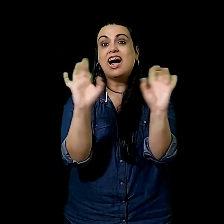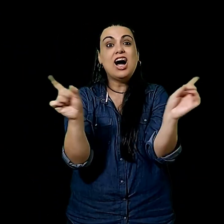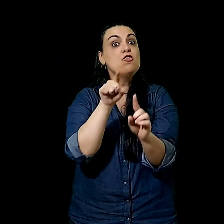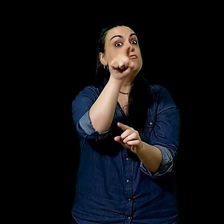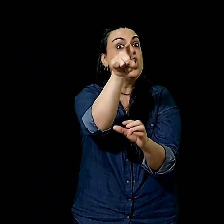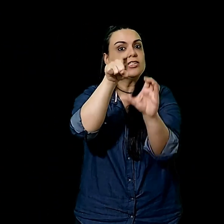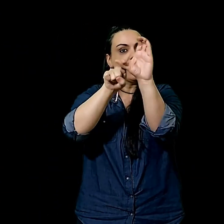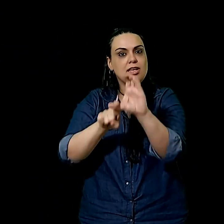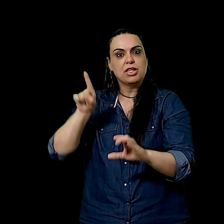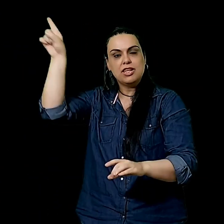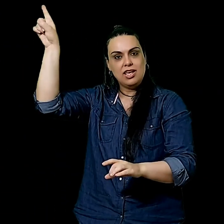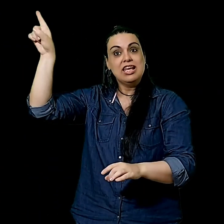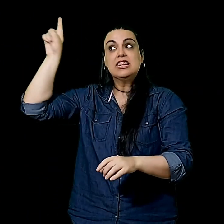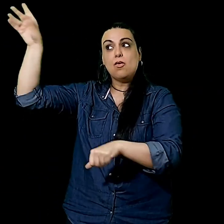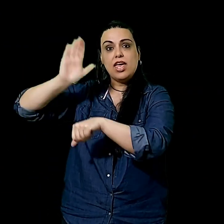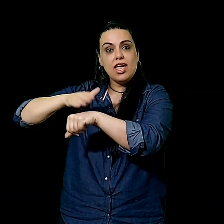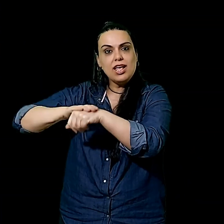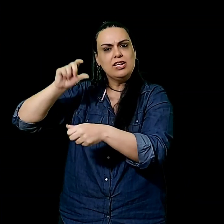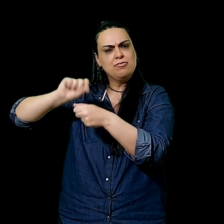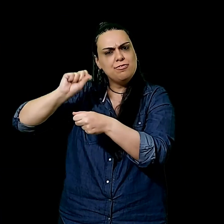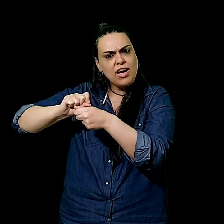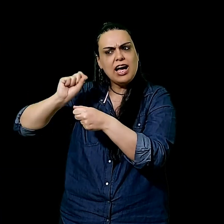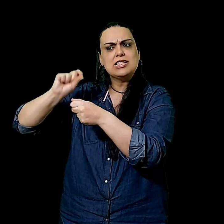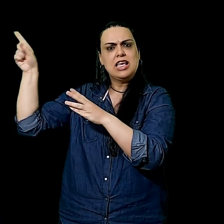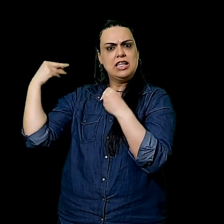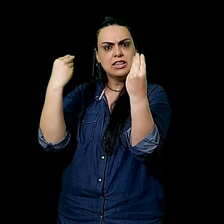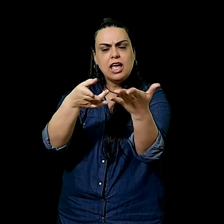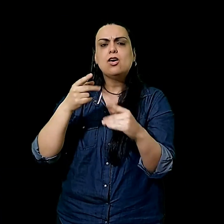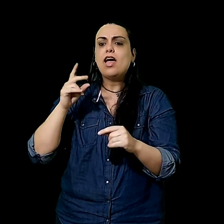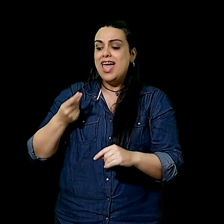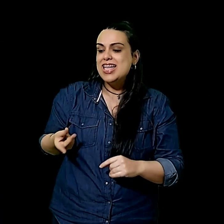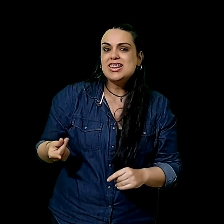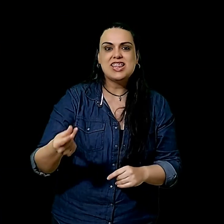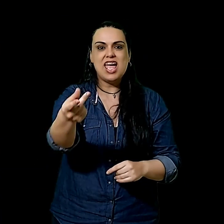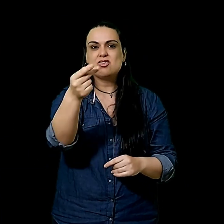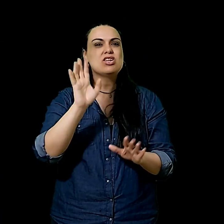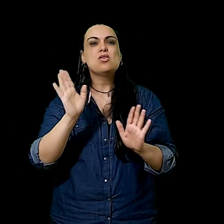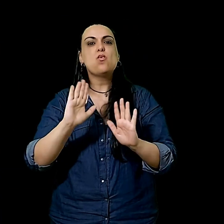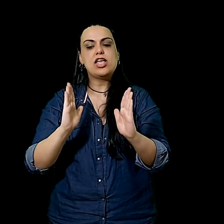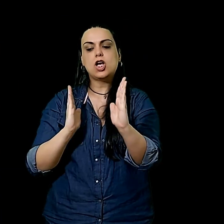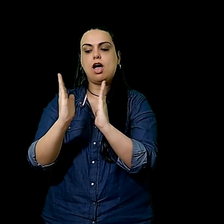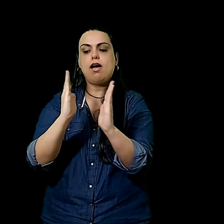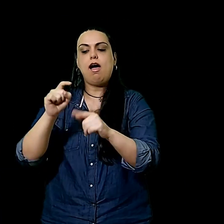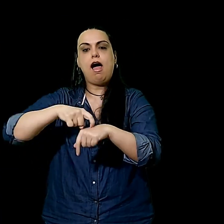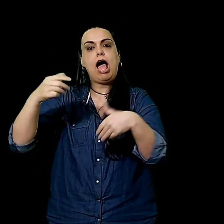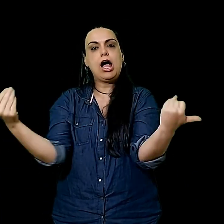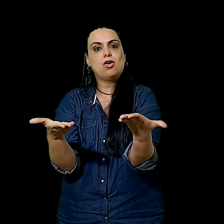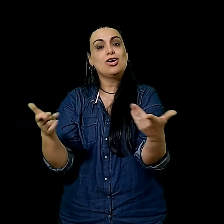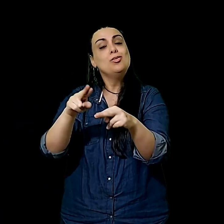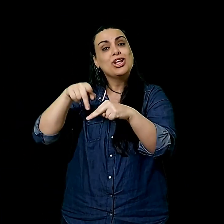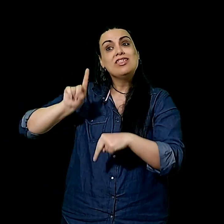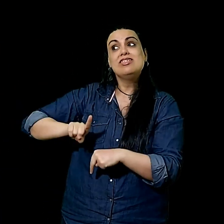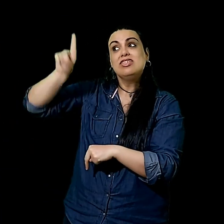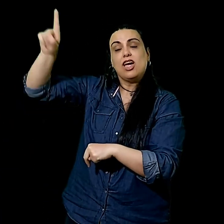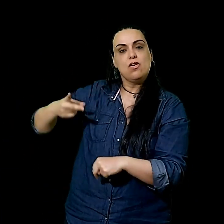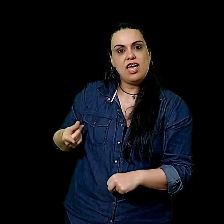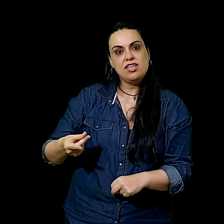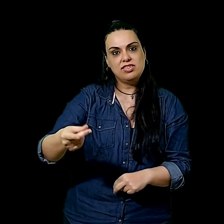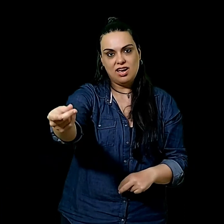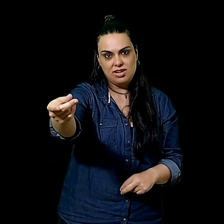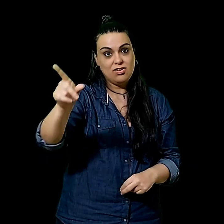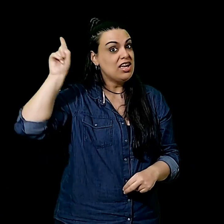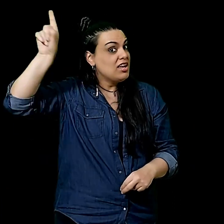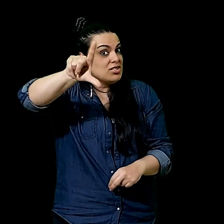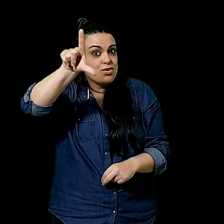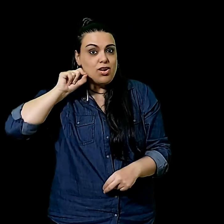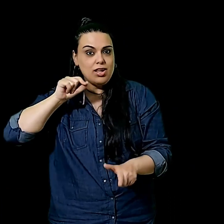tem, e aquilo que ele tem feito, e aquilo que ele tem para fazer na sua vida, não se adequa só nesse tempo, porque ele é eterno. Então qual é a